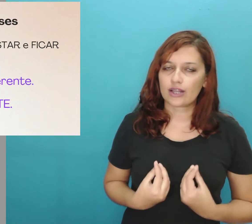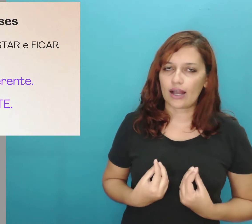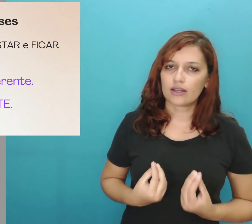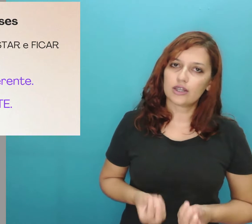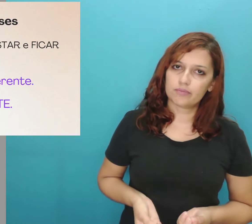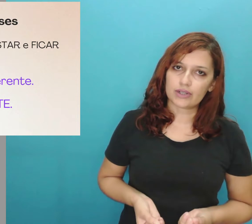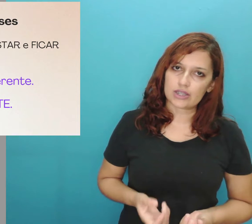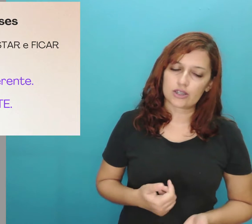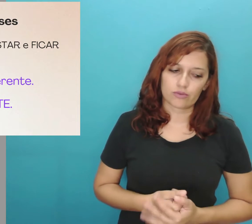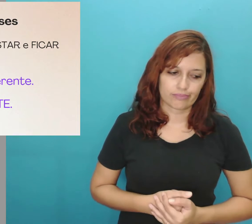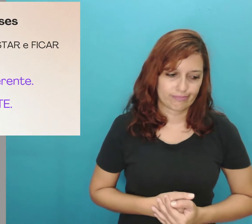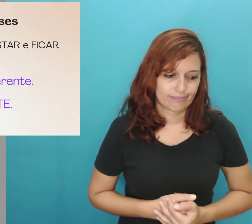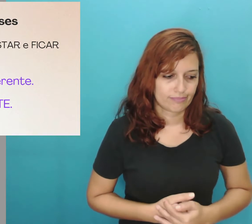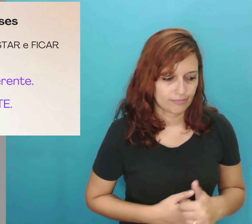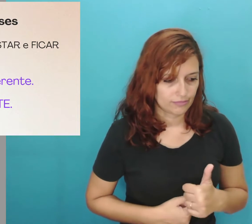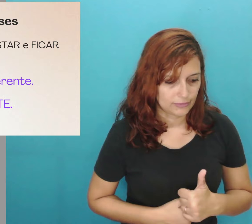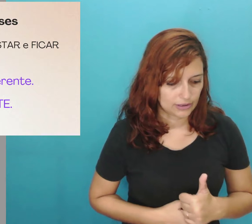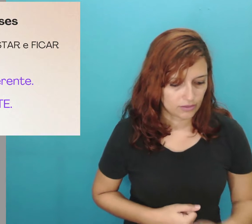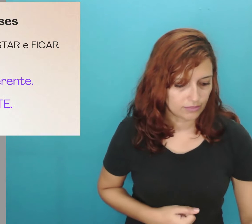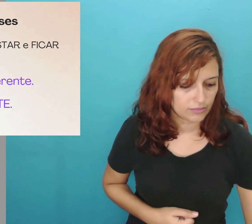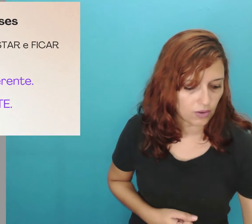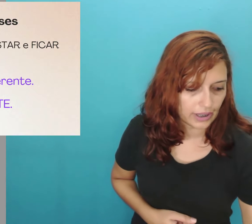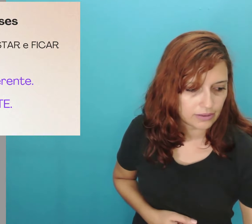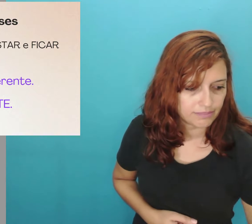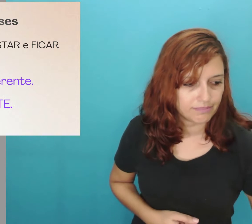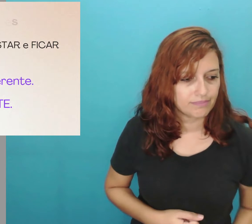está implícito. Ok?